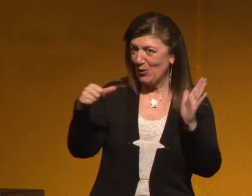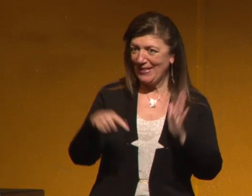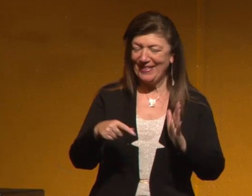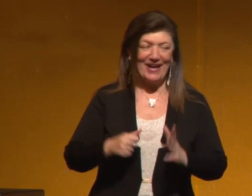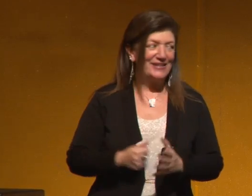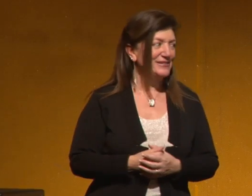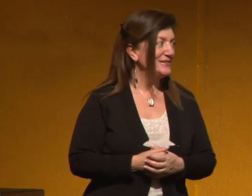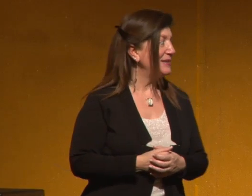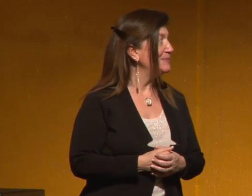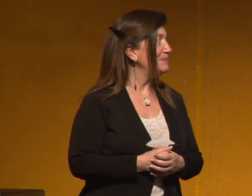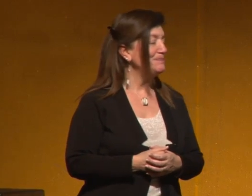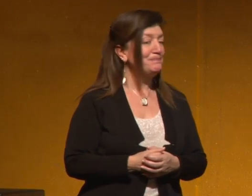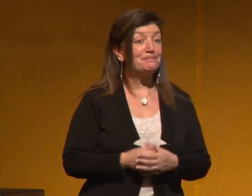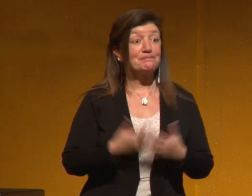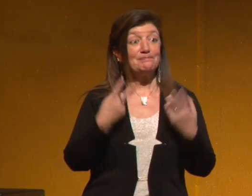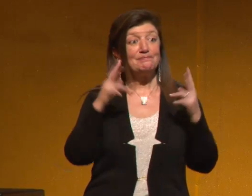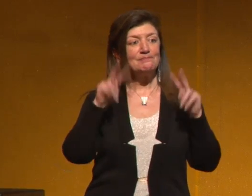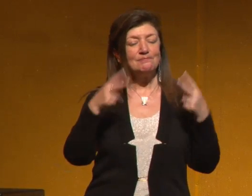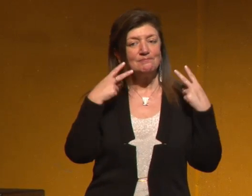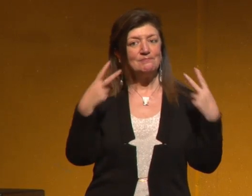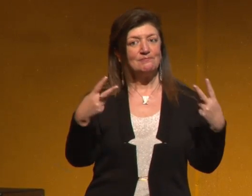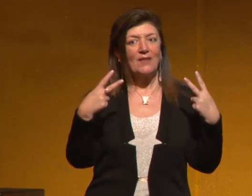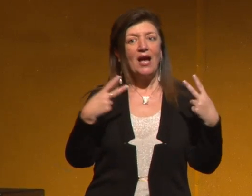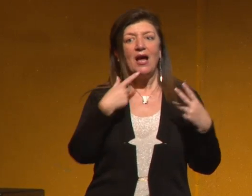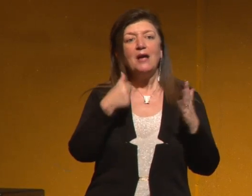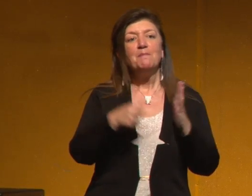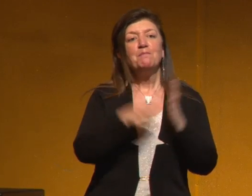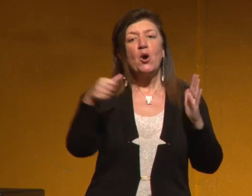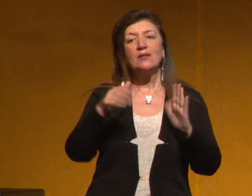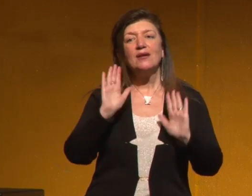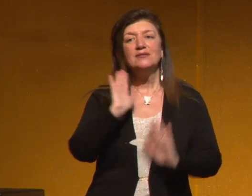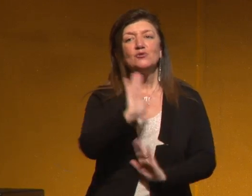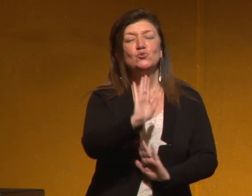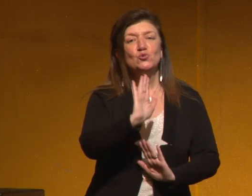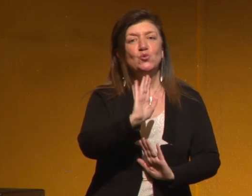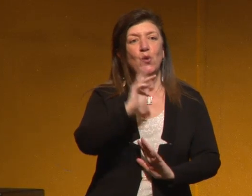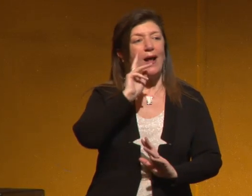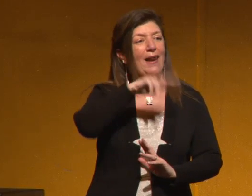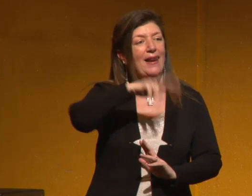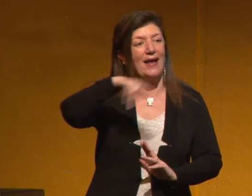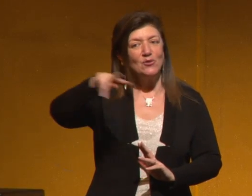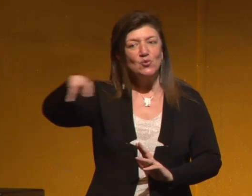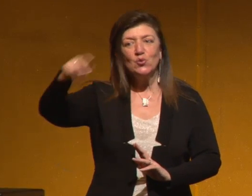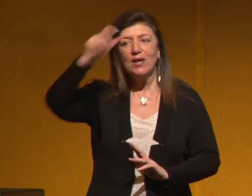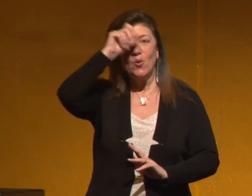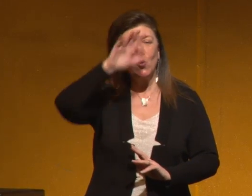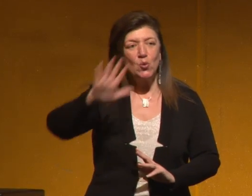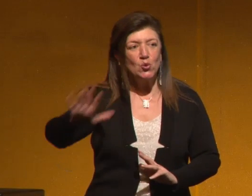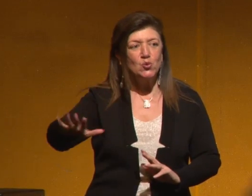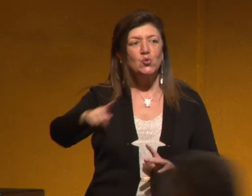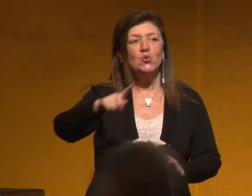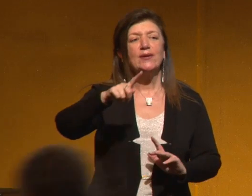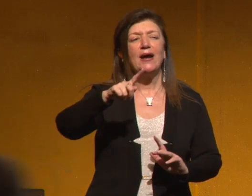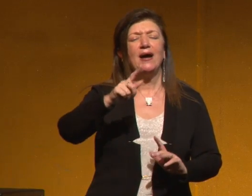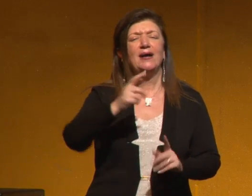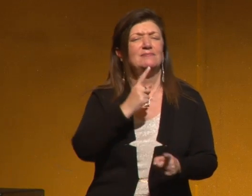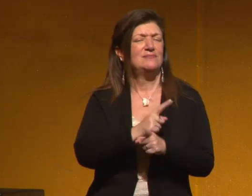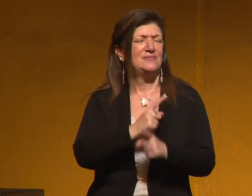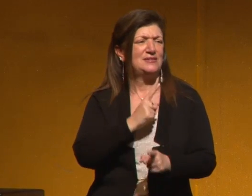rimarca l'importanza della lettura della cultura indispensabili e conseguire congiuntamente